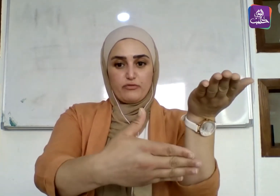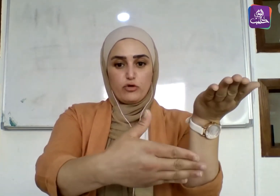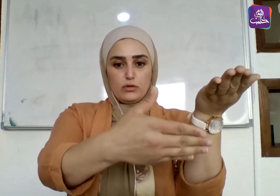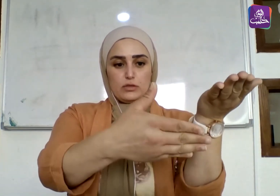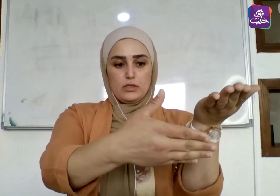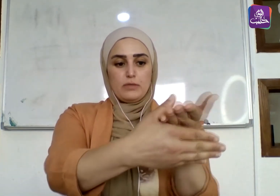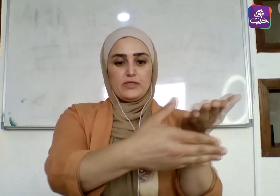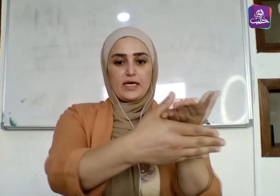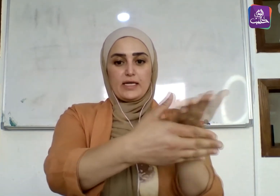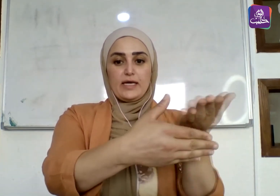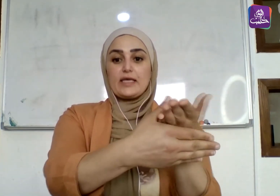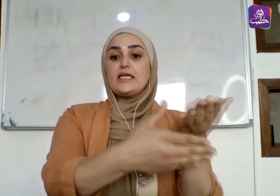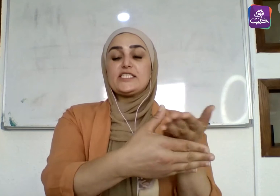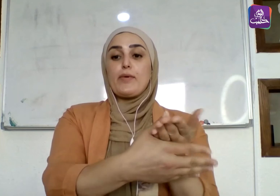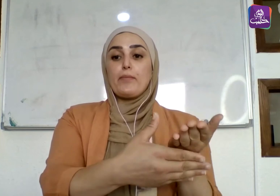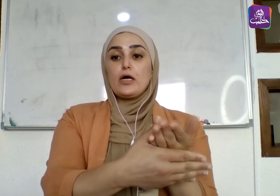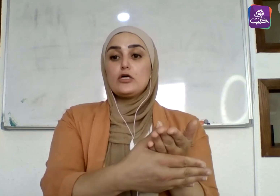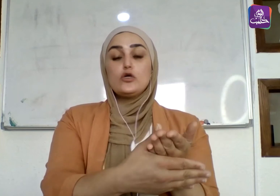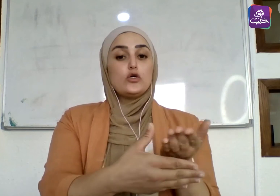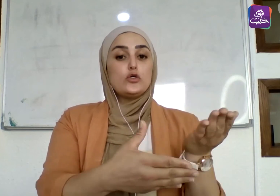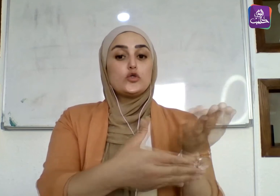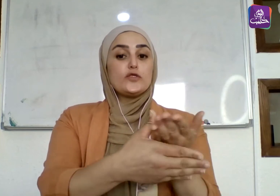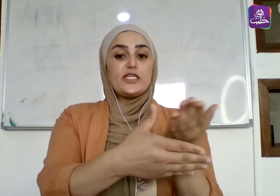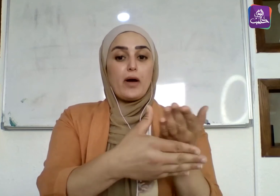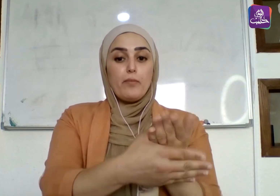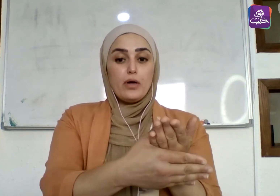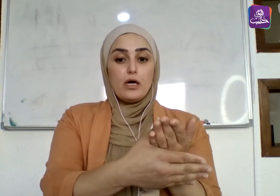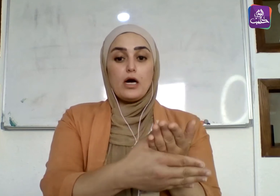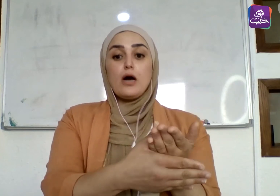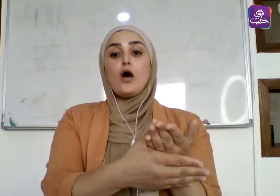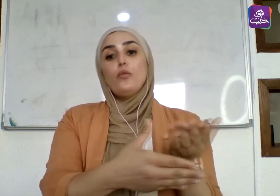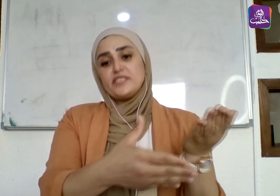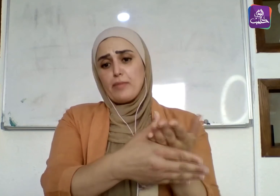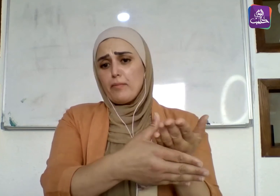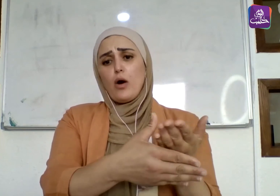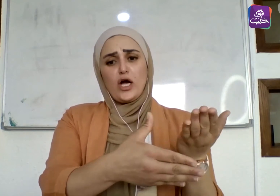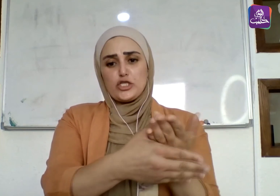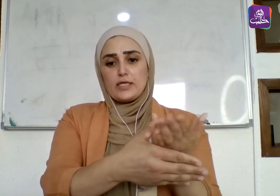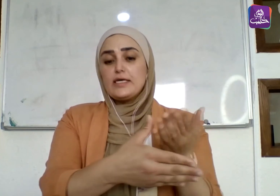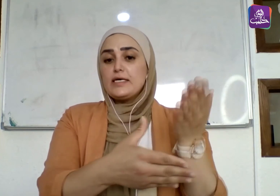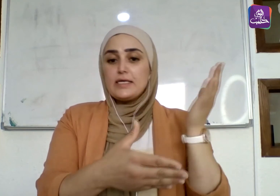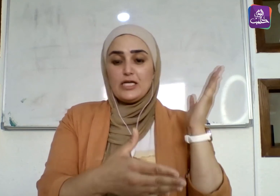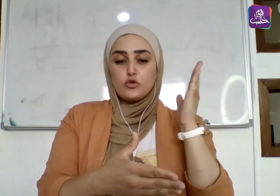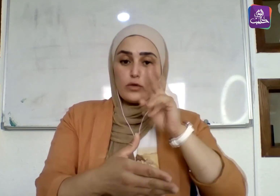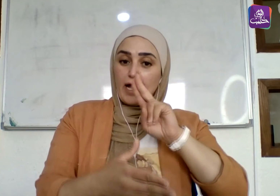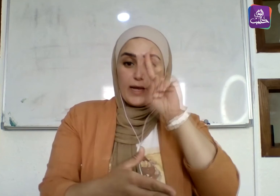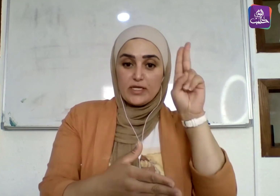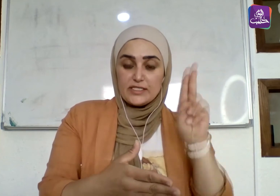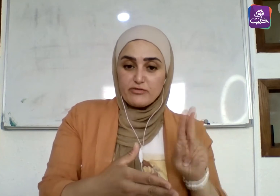لفوق ندخلها هيك، السبب شو السبب او بسبب او عشان، رح تكون علامه